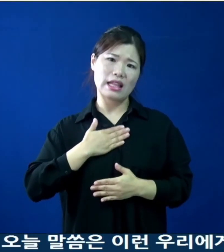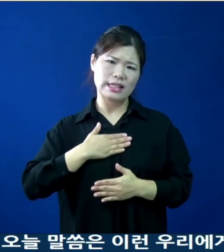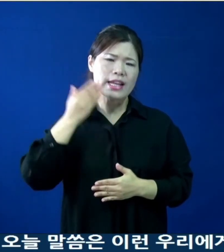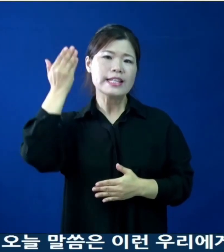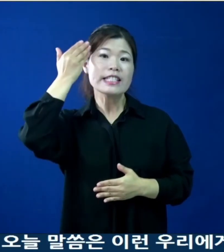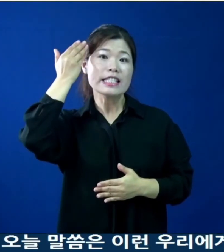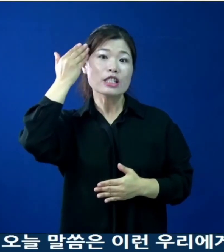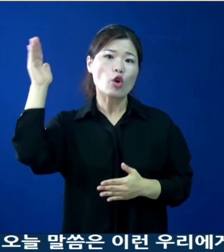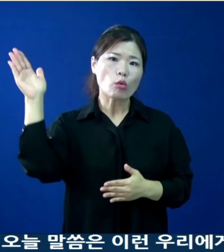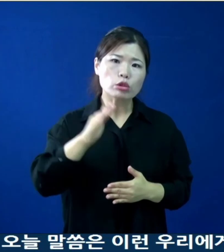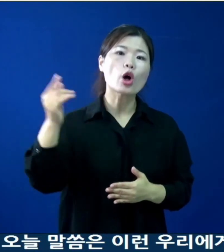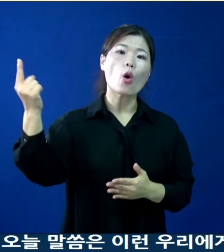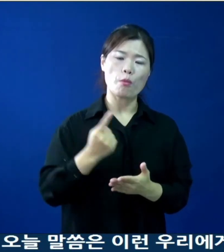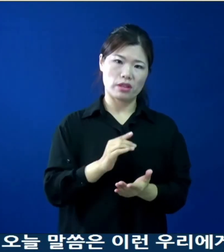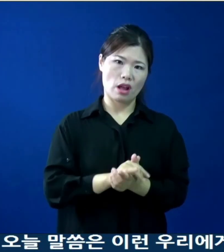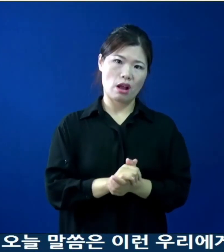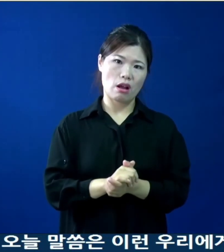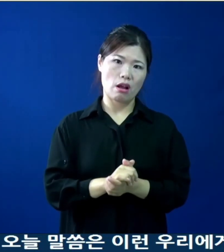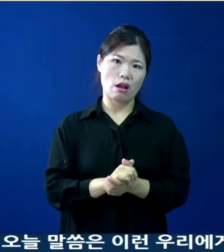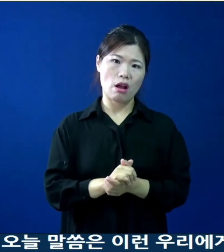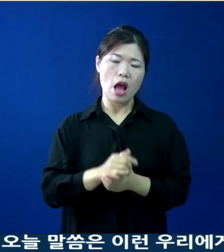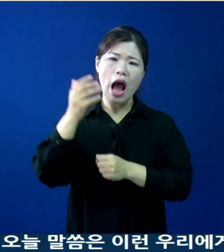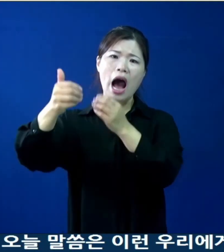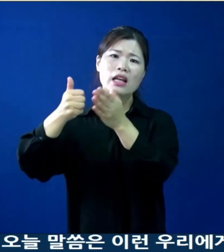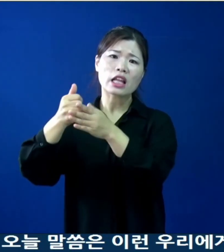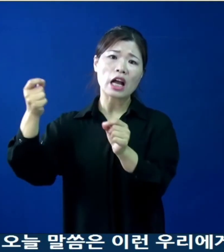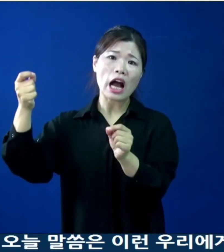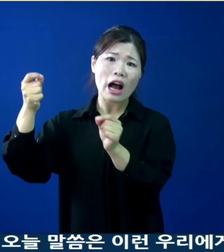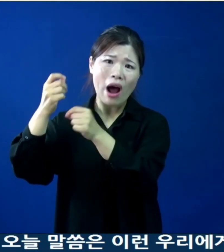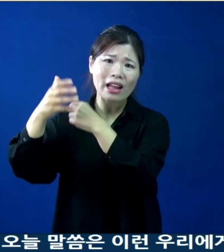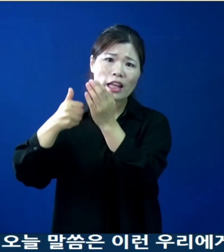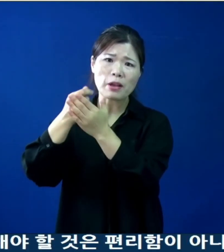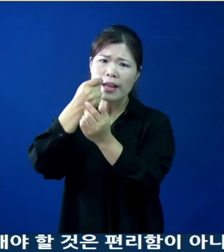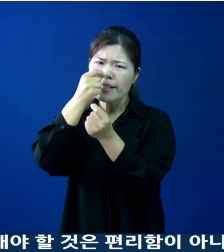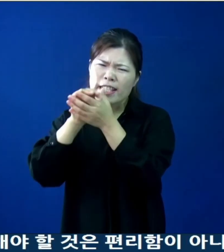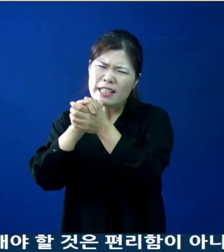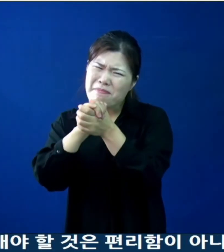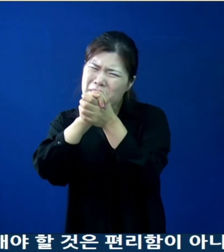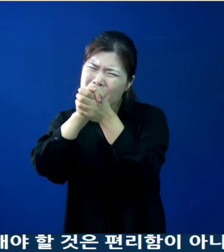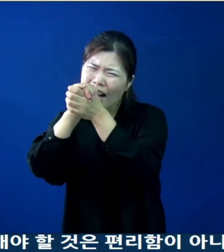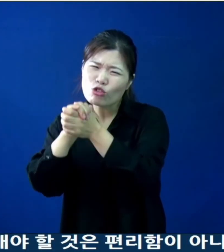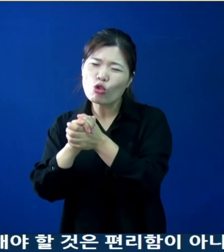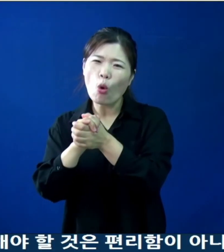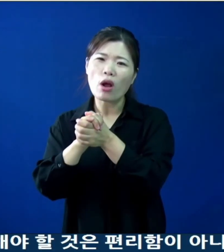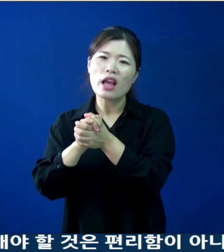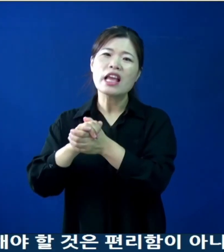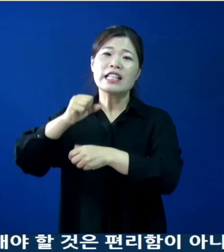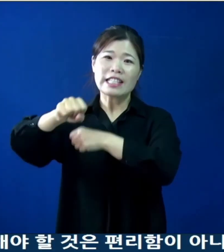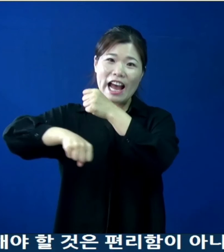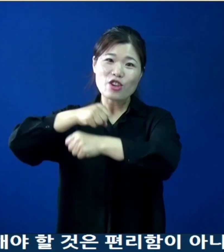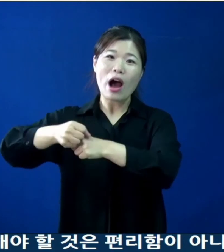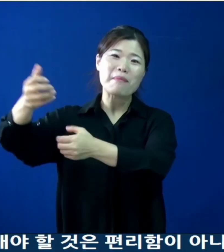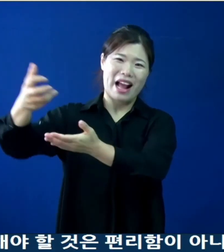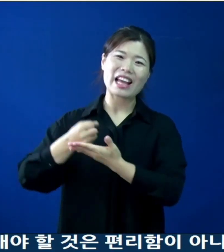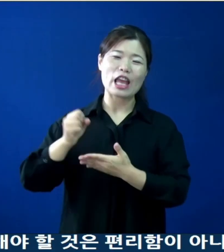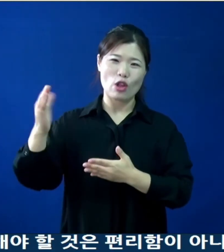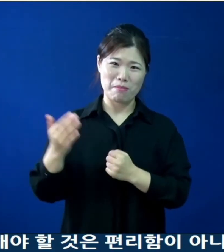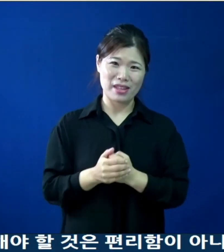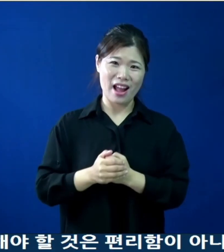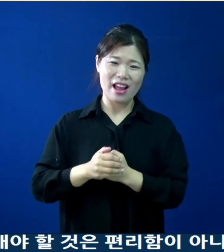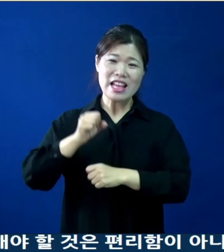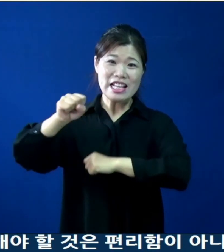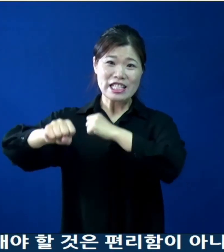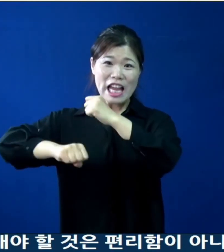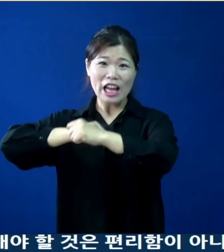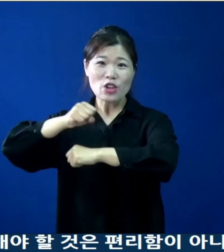지식에서 옵니다. 하나님과 가까워지고 하나님과 친밀해질수록 우리는 그 안에서 자유함을 얻는데, 자유함을 얻으면 불편하고